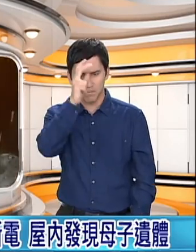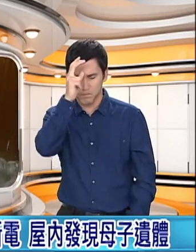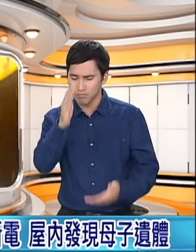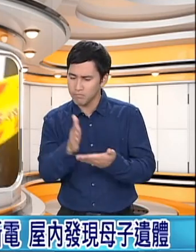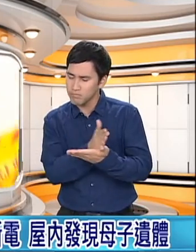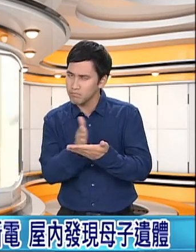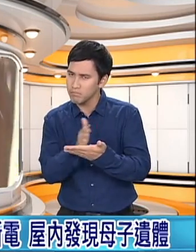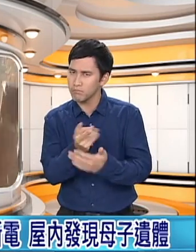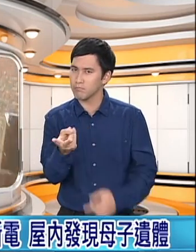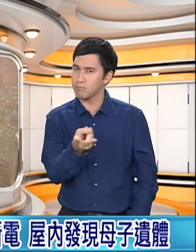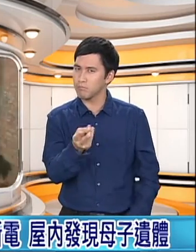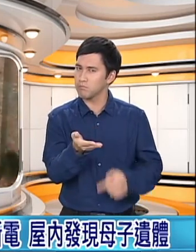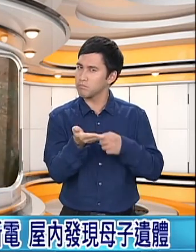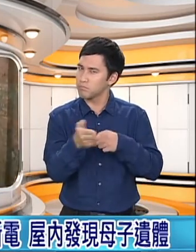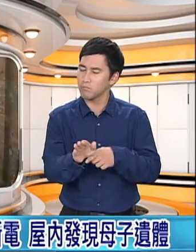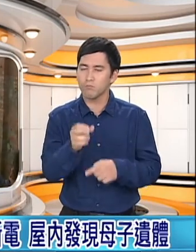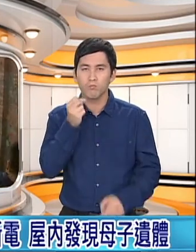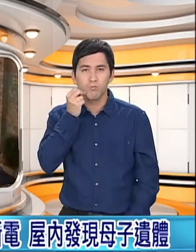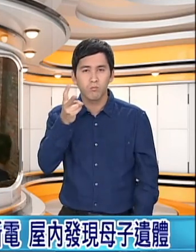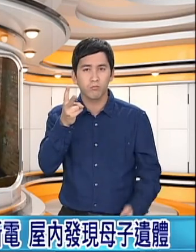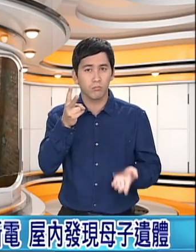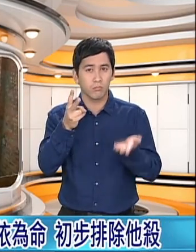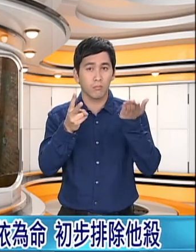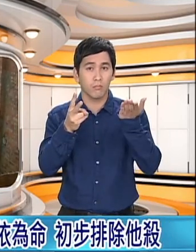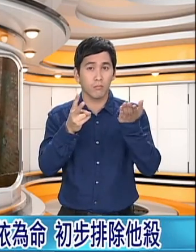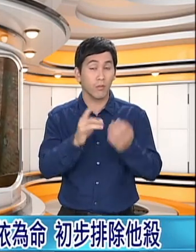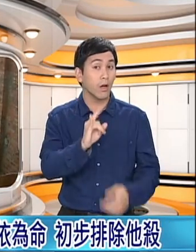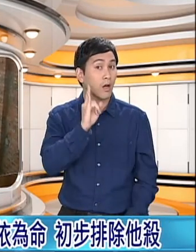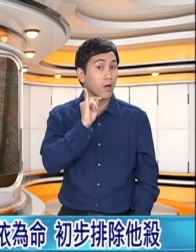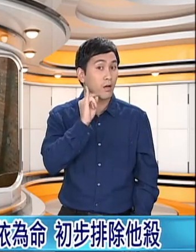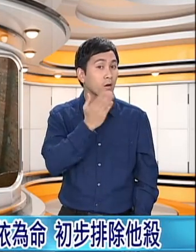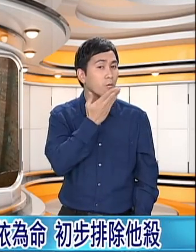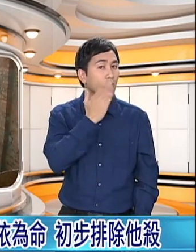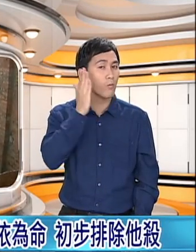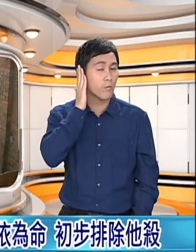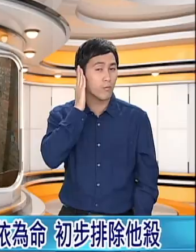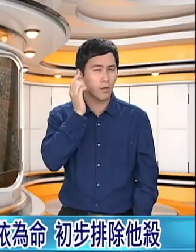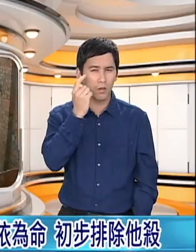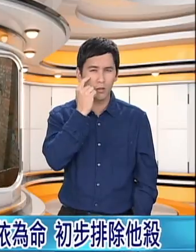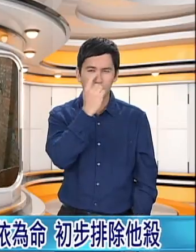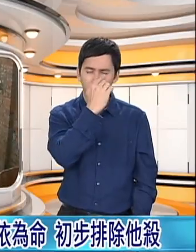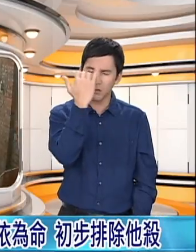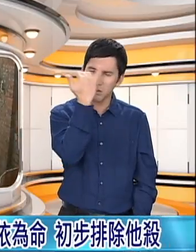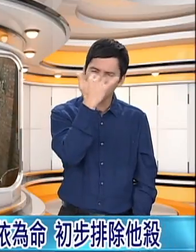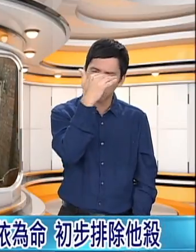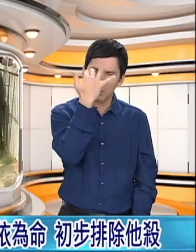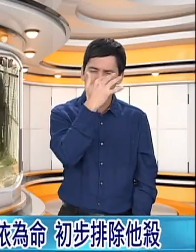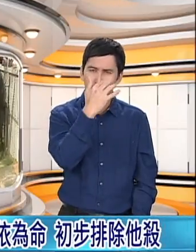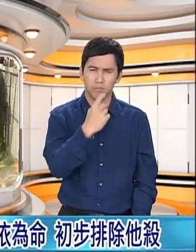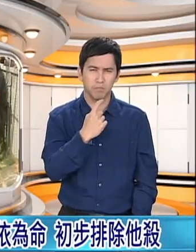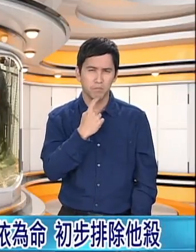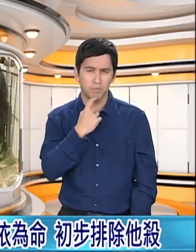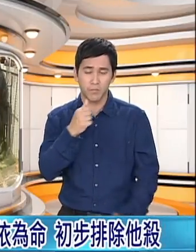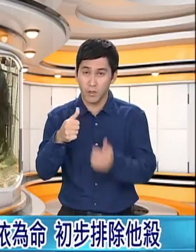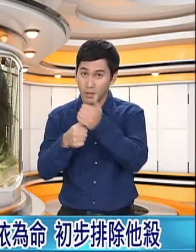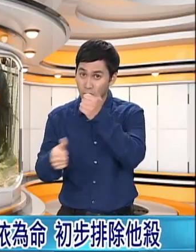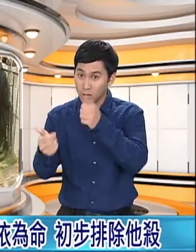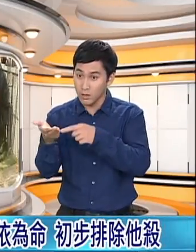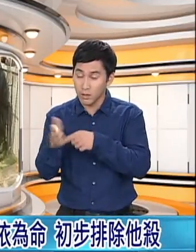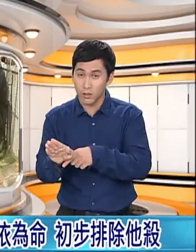而根据警方的推断，死亡时间至少有两个月。因为这一位母亲是一位听障人士，双眼也几